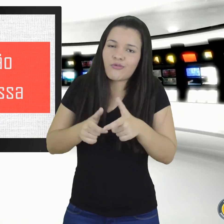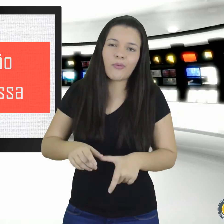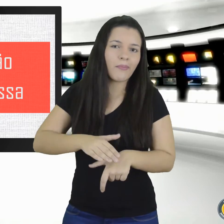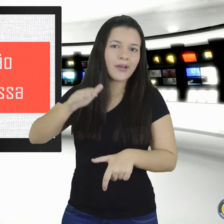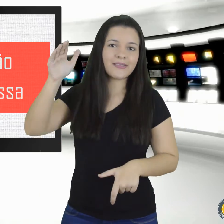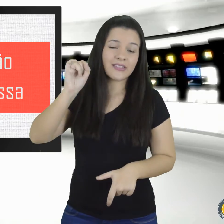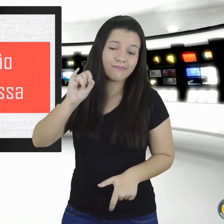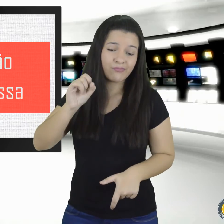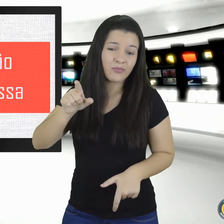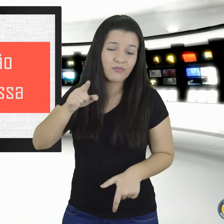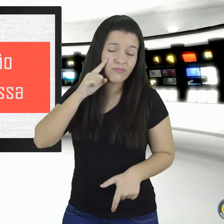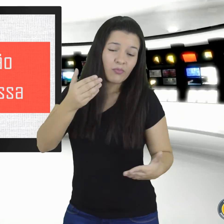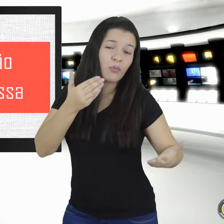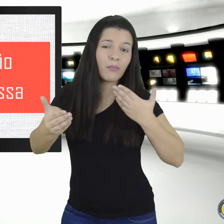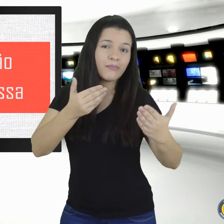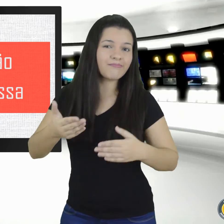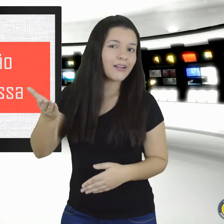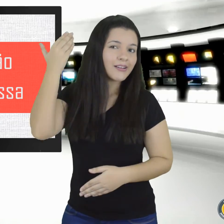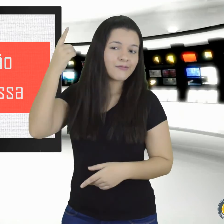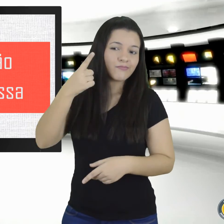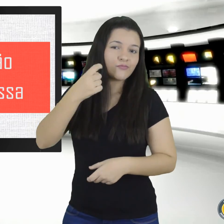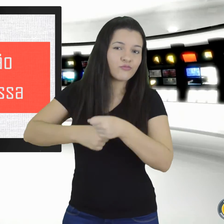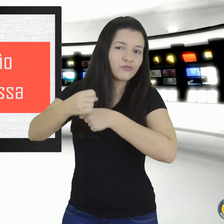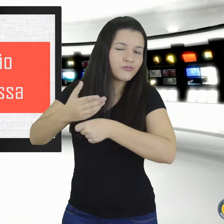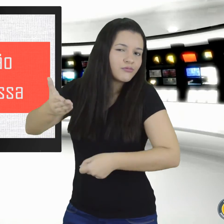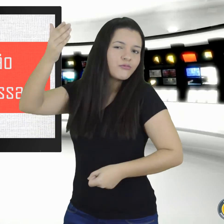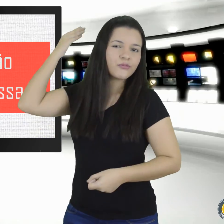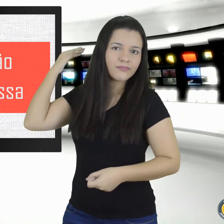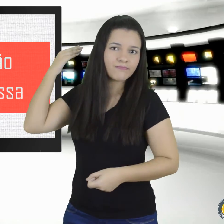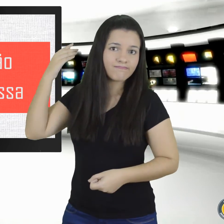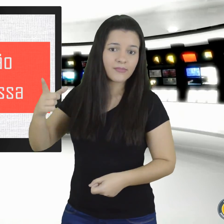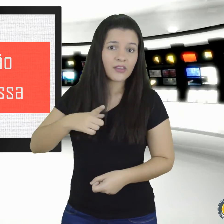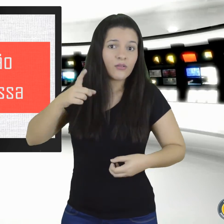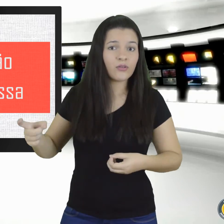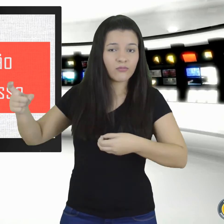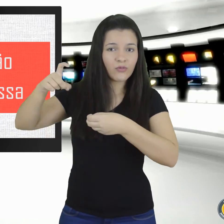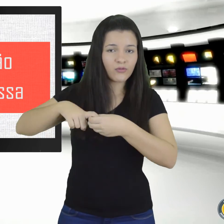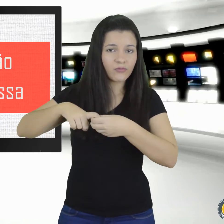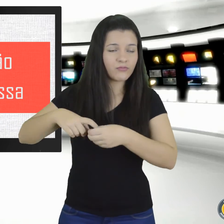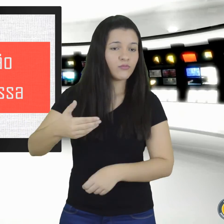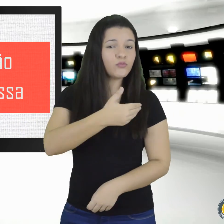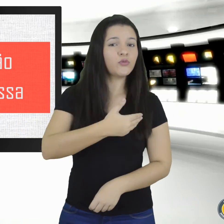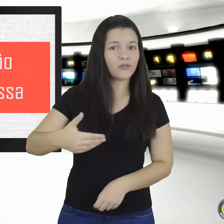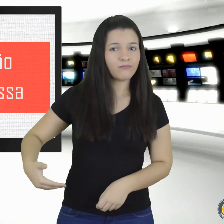Em relação a convênios com o setor público municipal, Corulassoli destaca que a